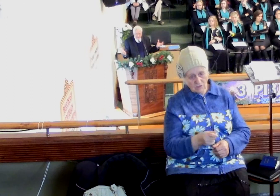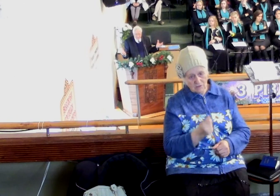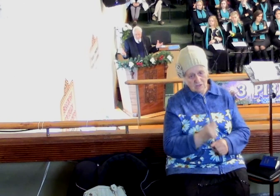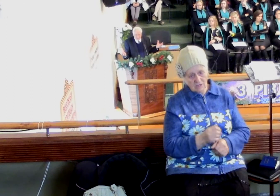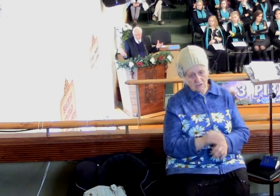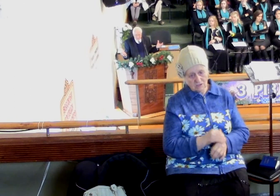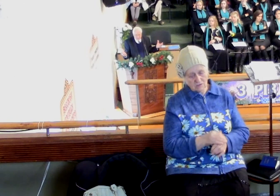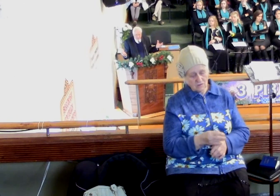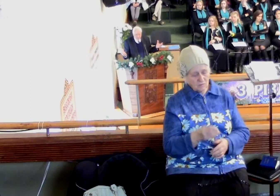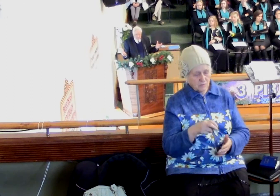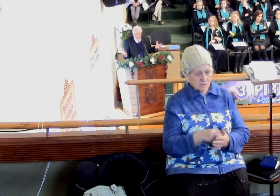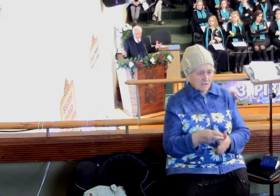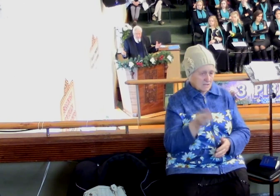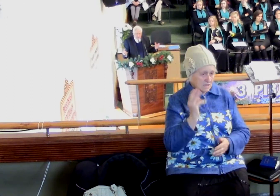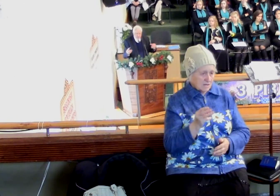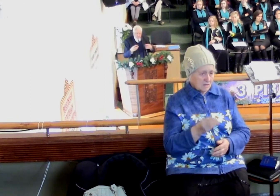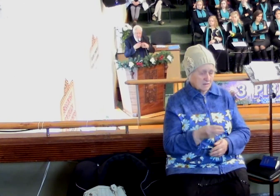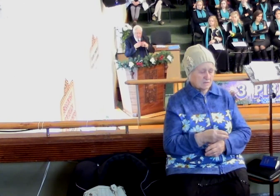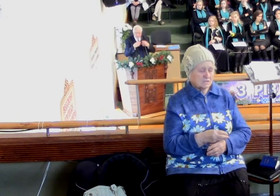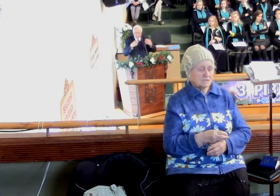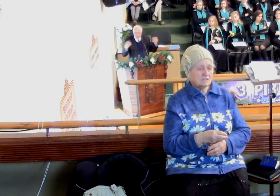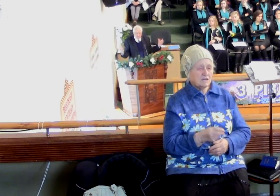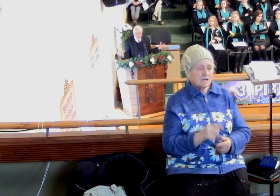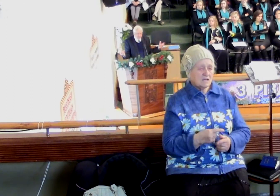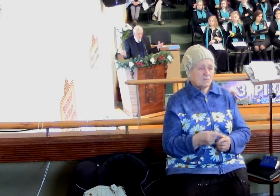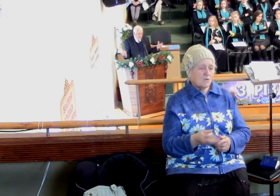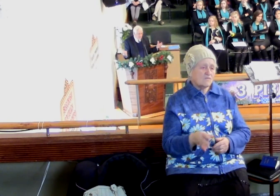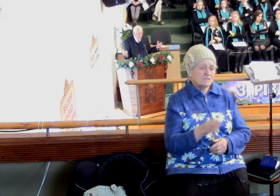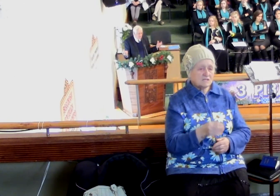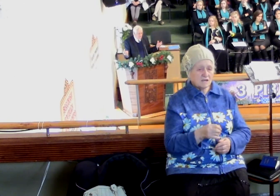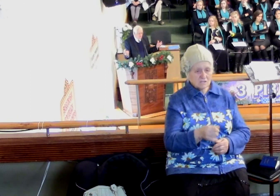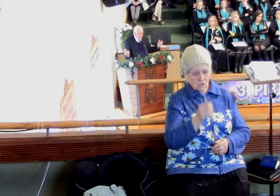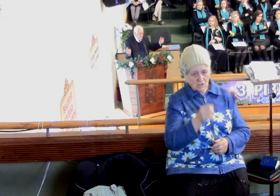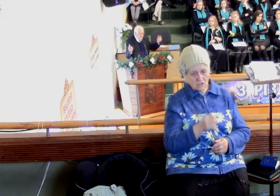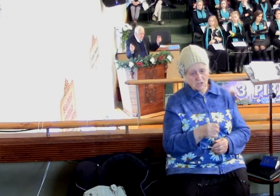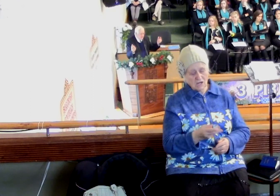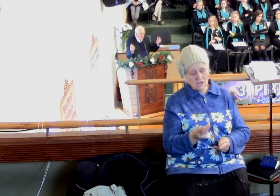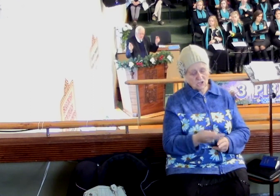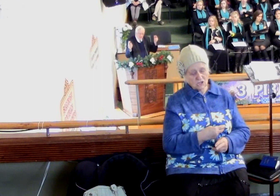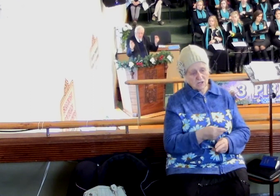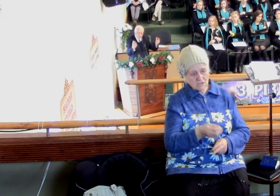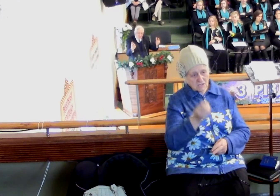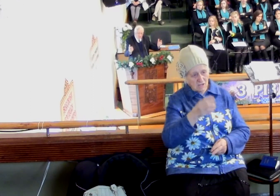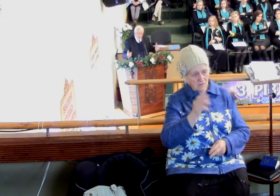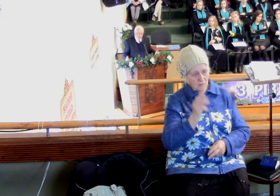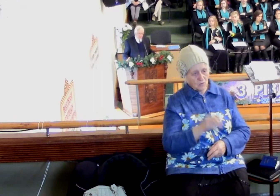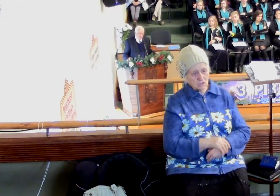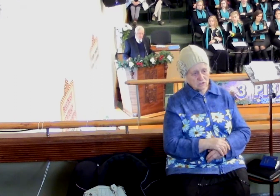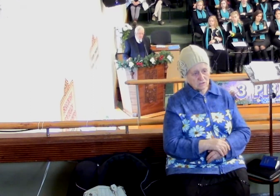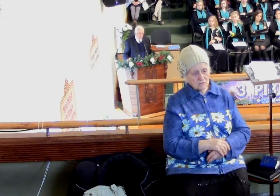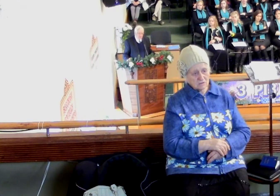В послании Римлянам 3:23 написано, ибо все согрешили и лишены славы